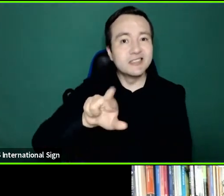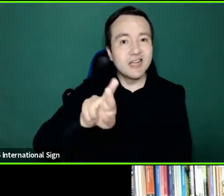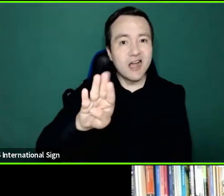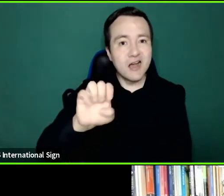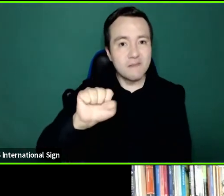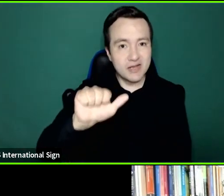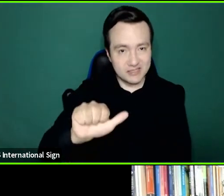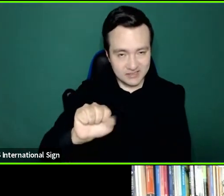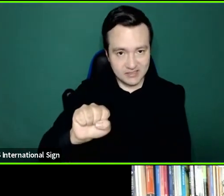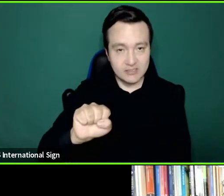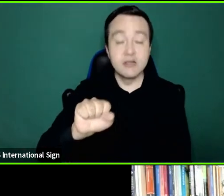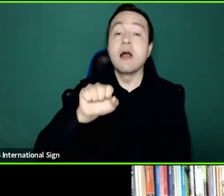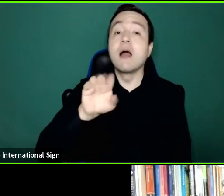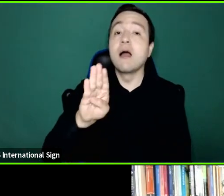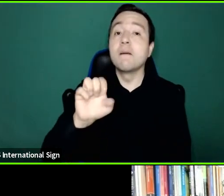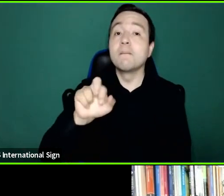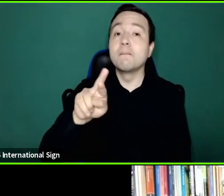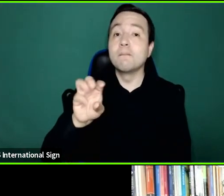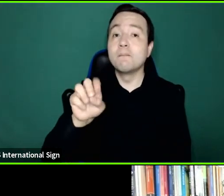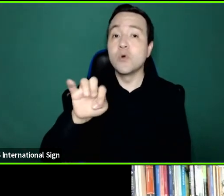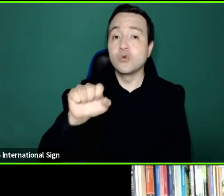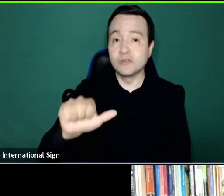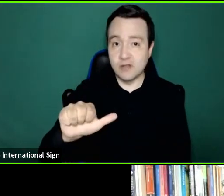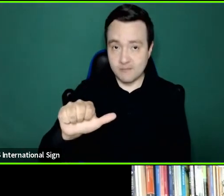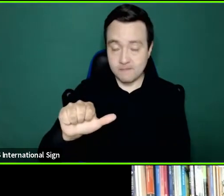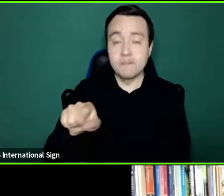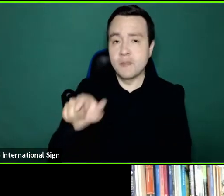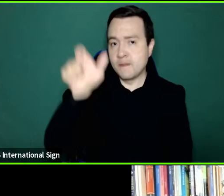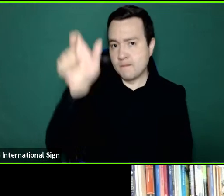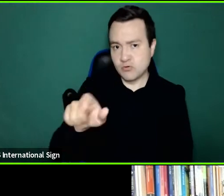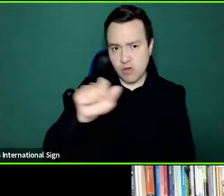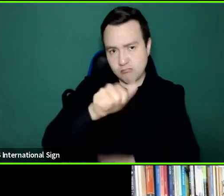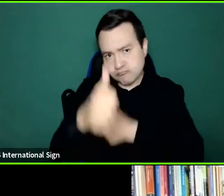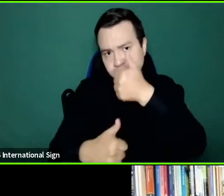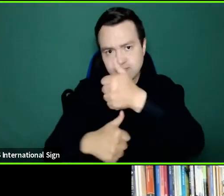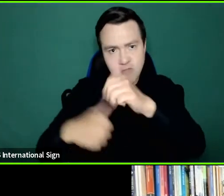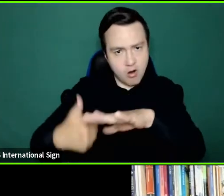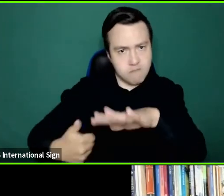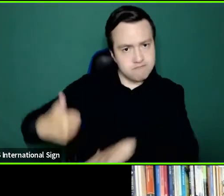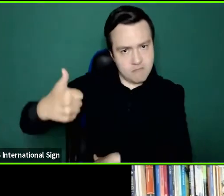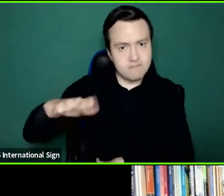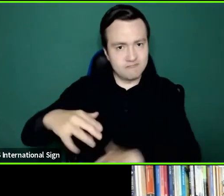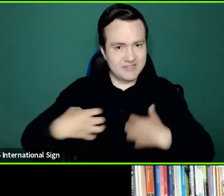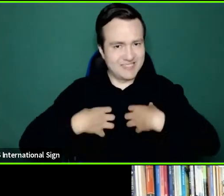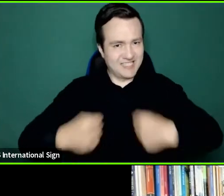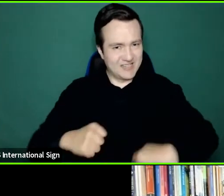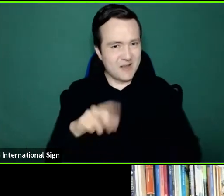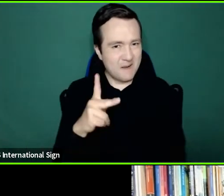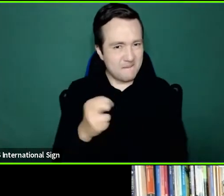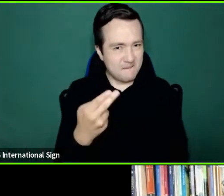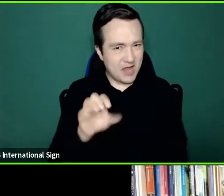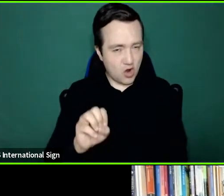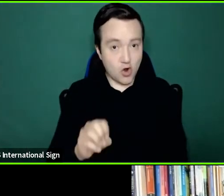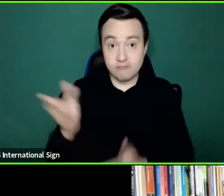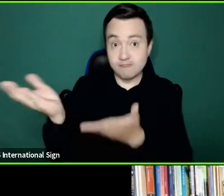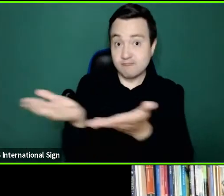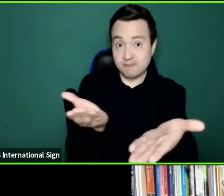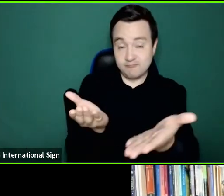Organization. And I will hand over now to Jarvis for his opening remarks. Dr. Barbosa? Thank you,